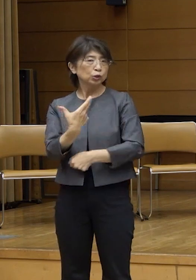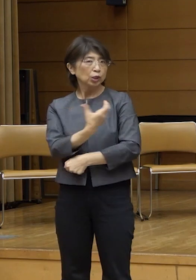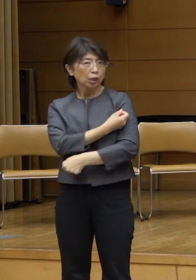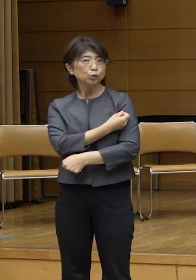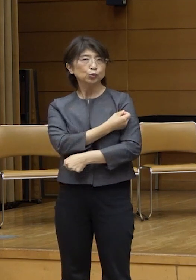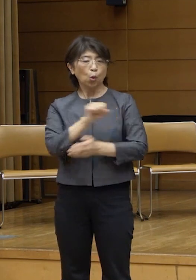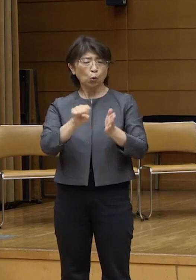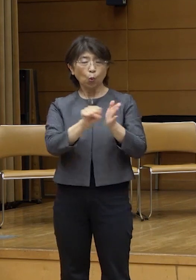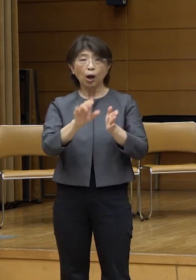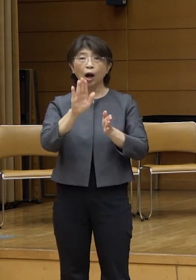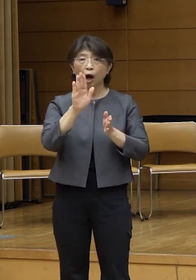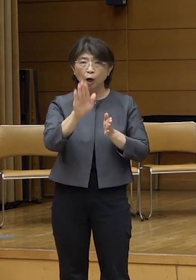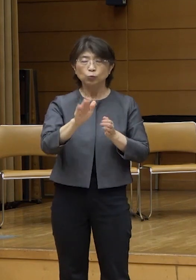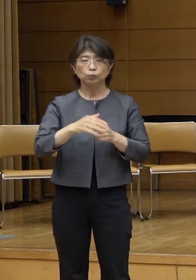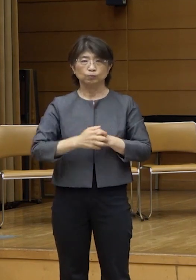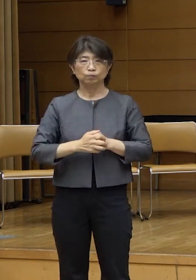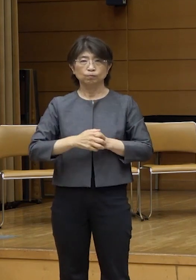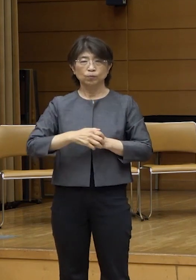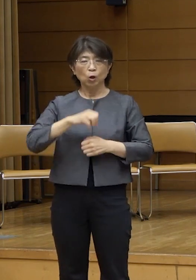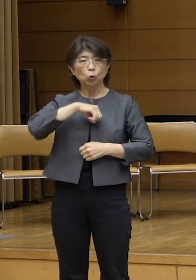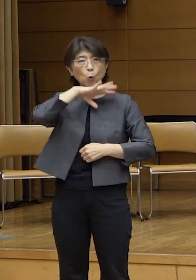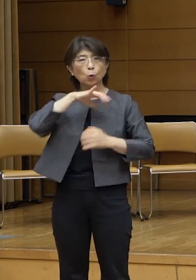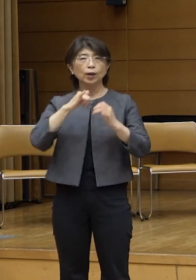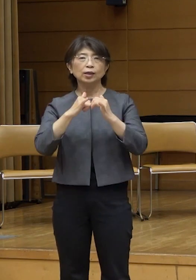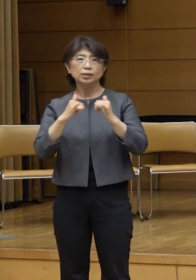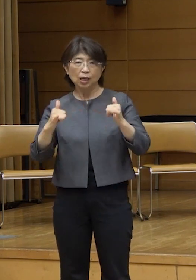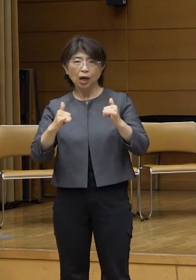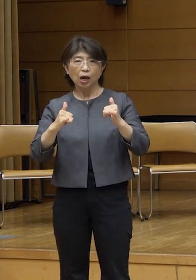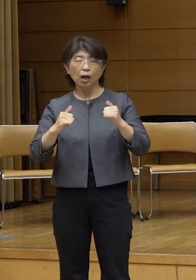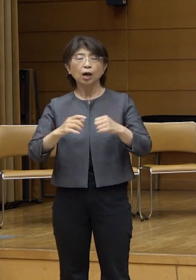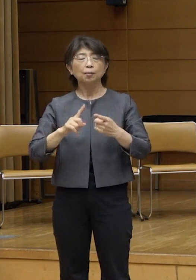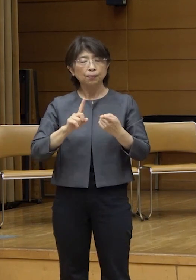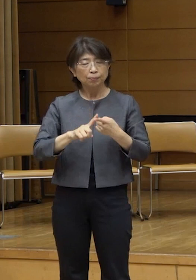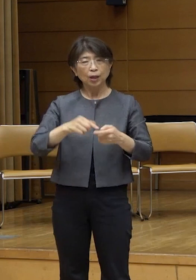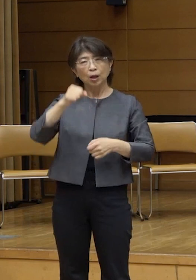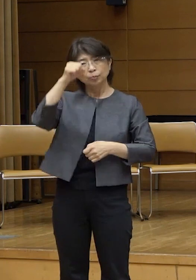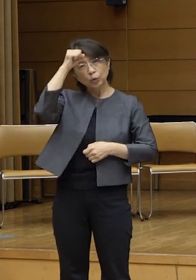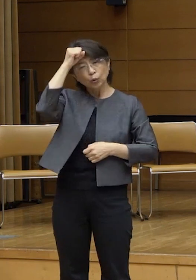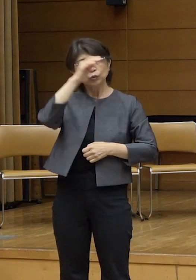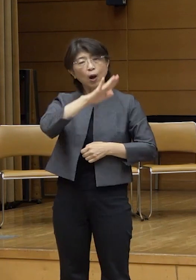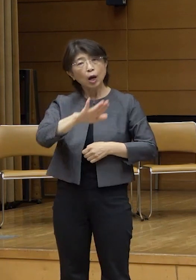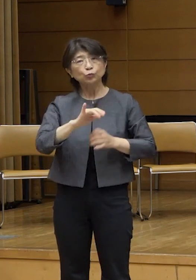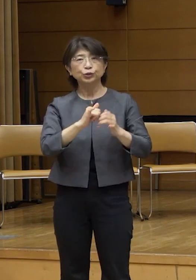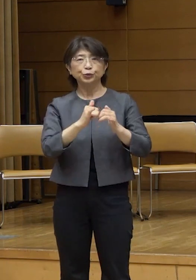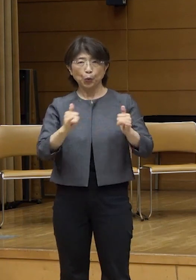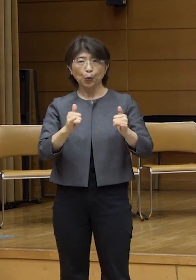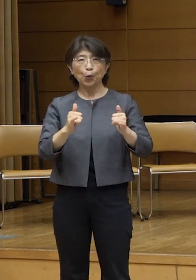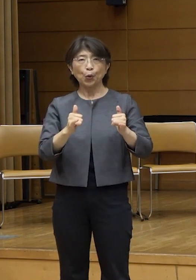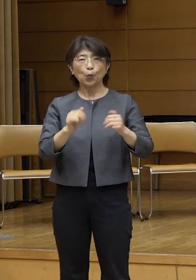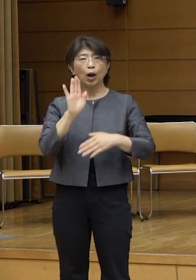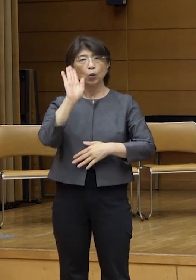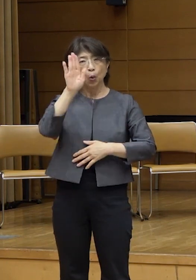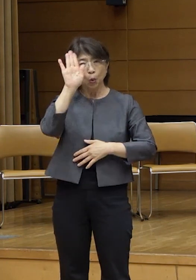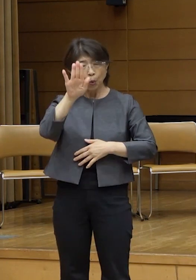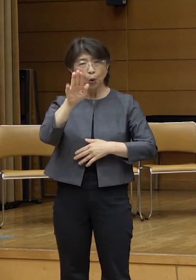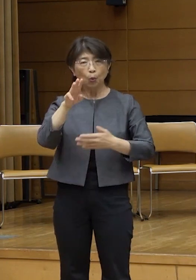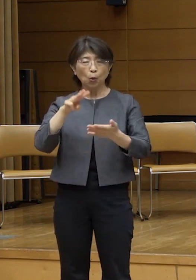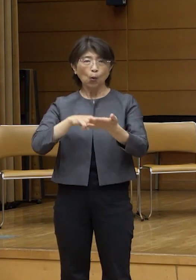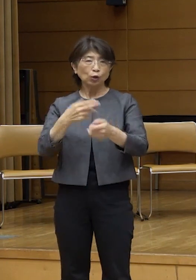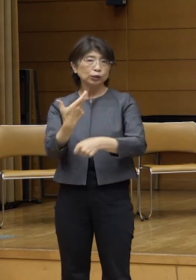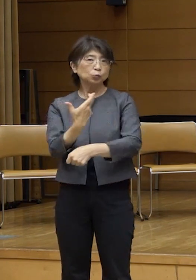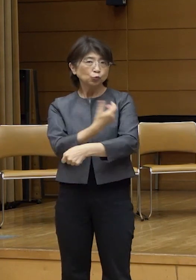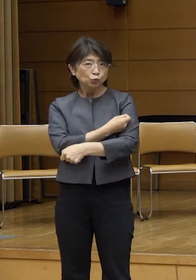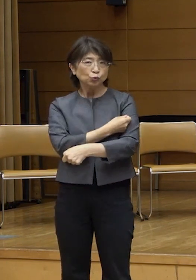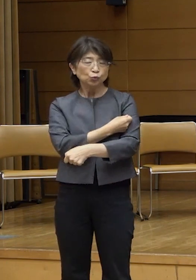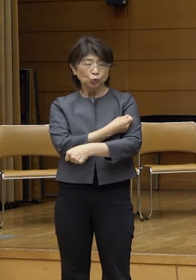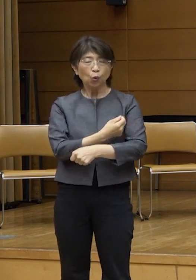ただきました。高齢者や基礎疾患のある方につきましては、ぜひ追加のワクチン接種をご検討いただきたい